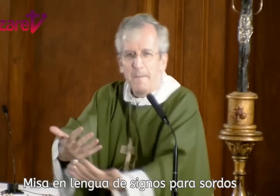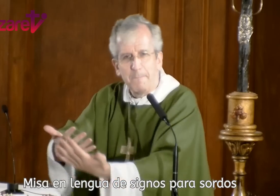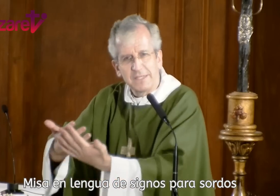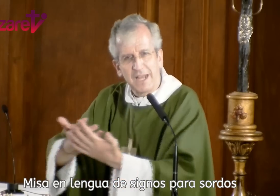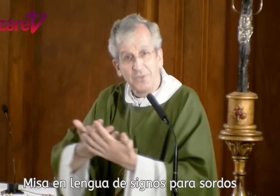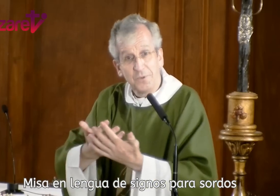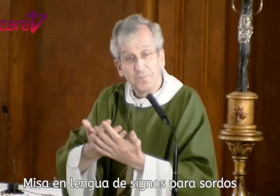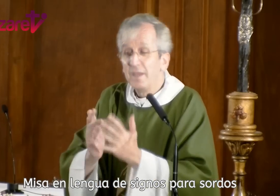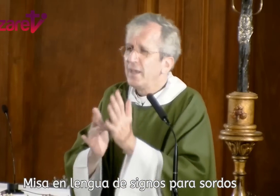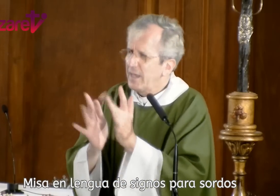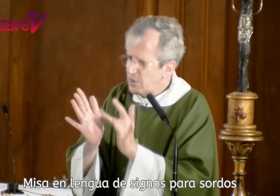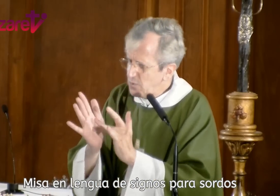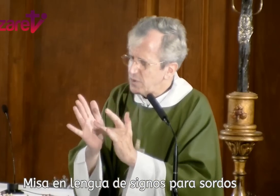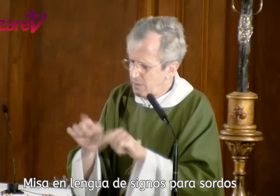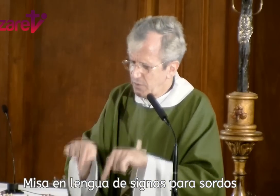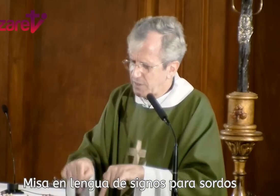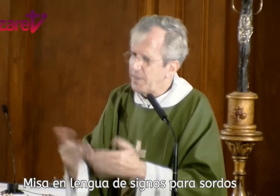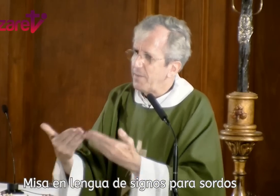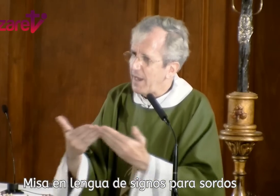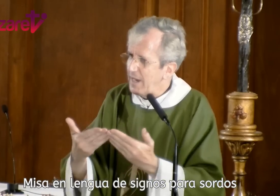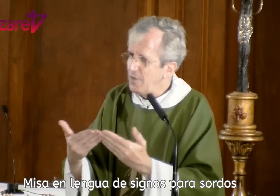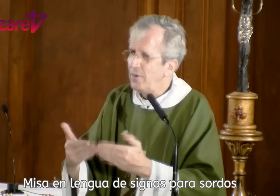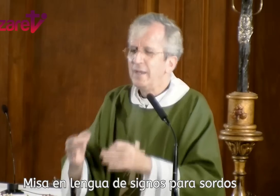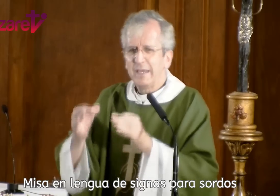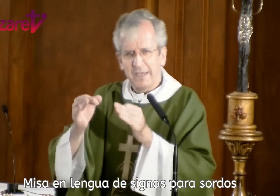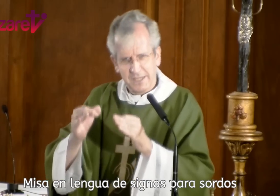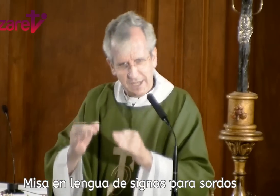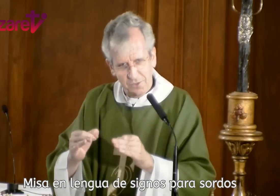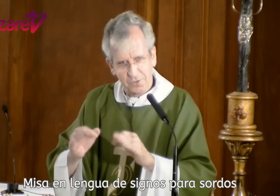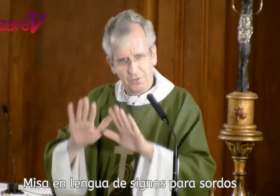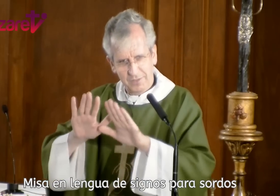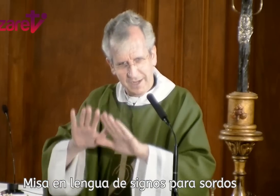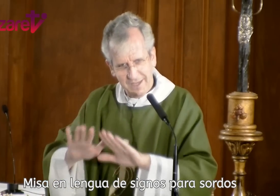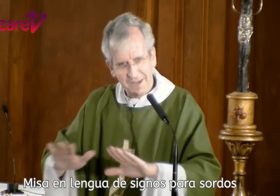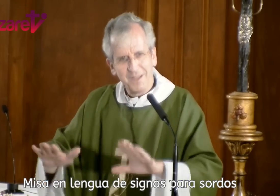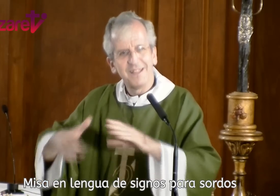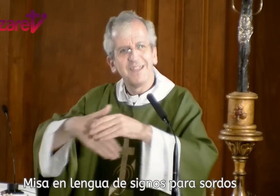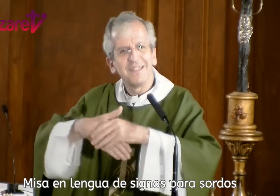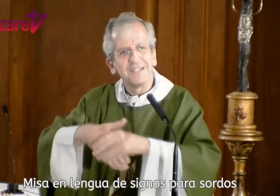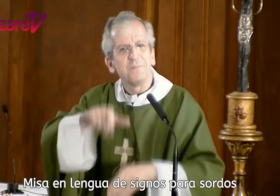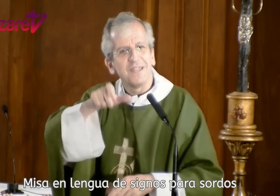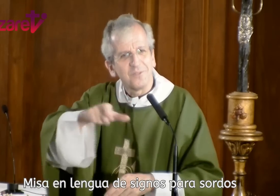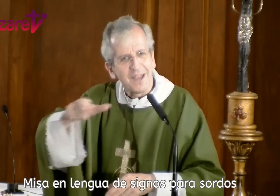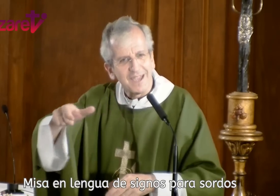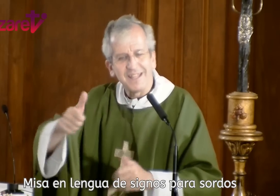mar pescando. Jesús, nos dice el Evangelio, que se quedó tranquilamente despidiendo a la